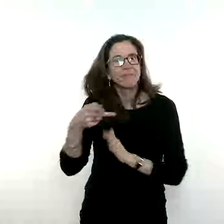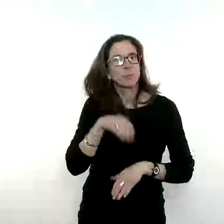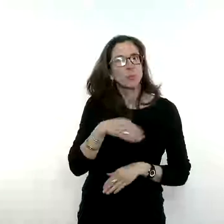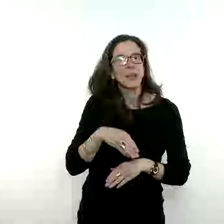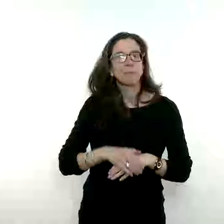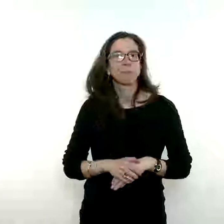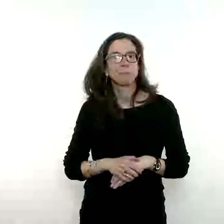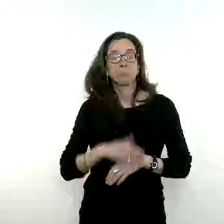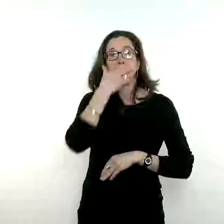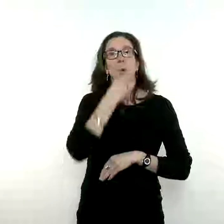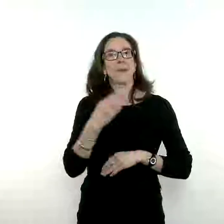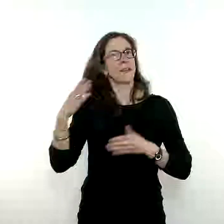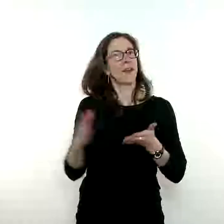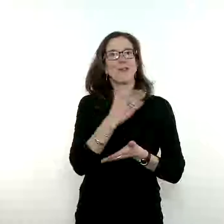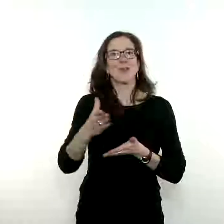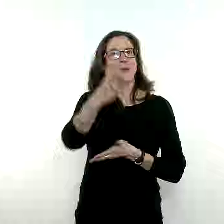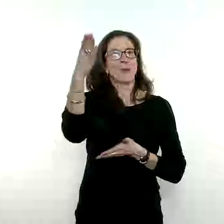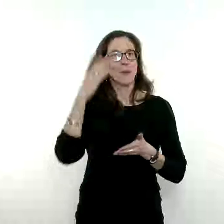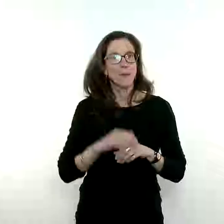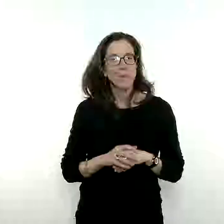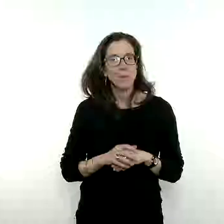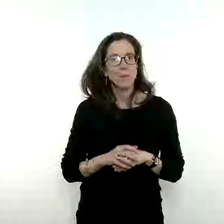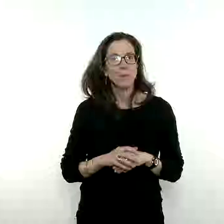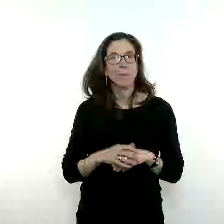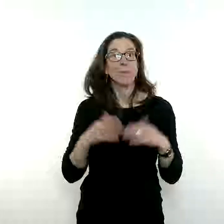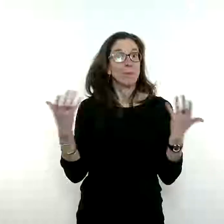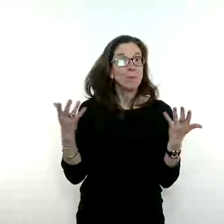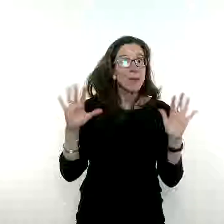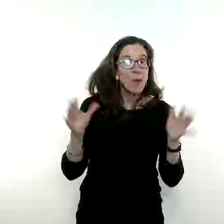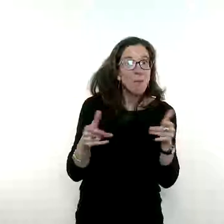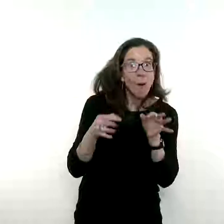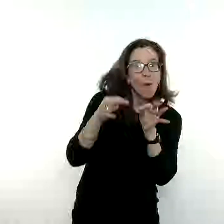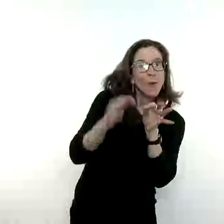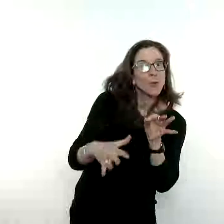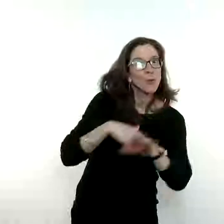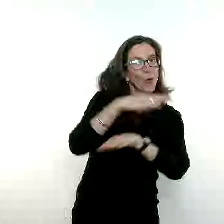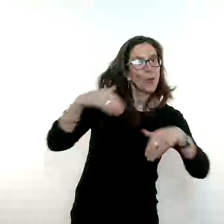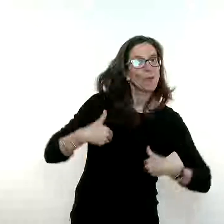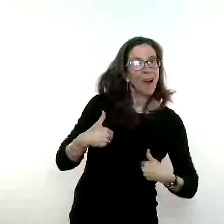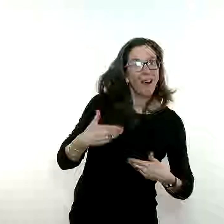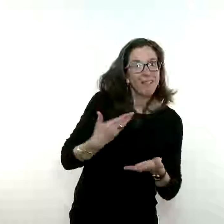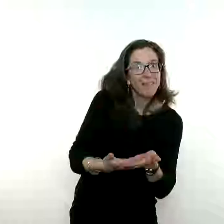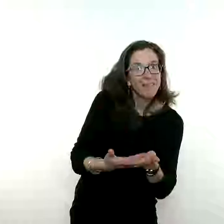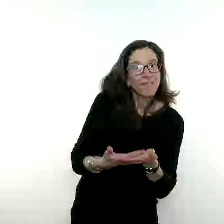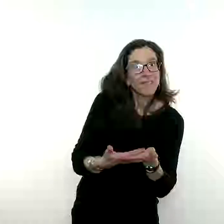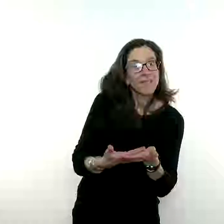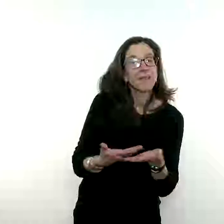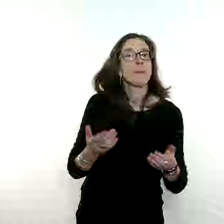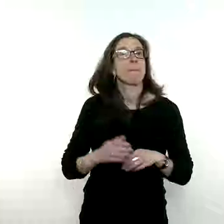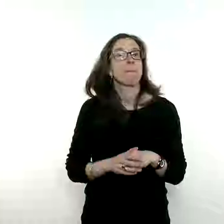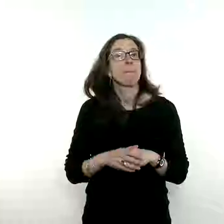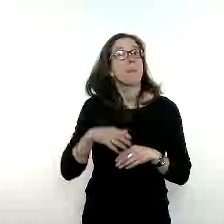C'est une jolie aventure et il fallait la conclure parce que vous avez au